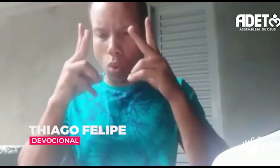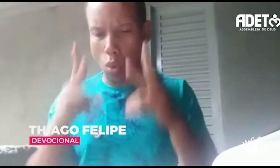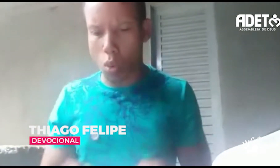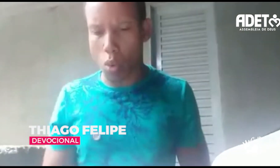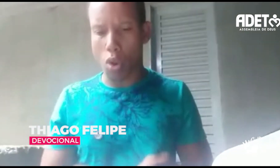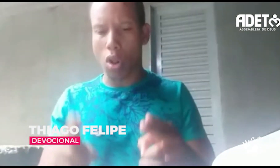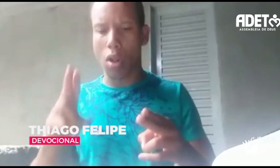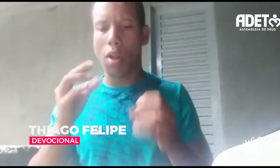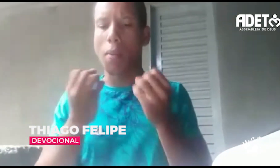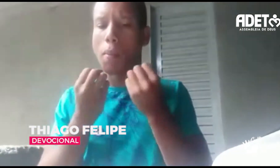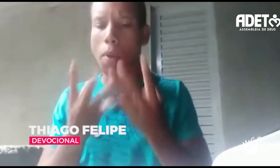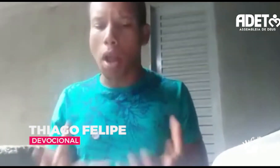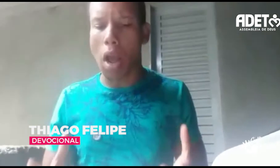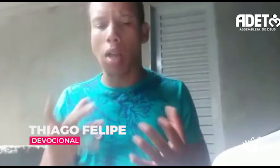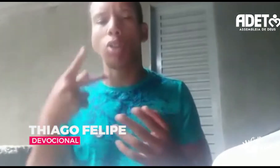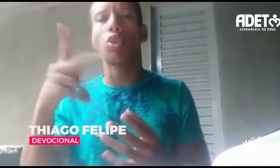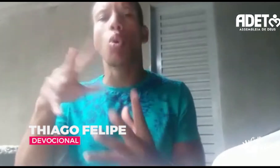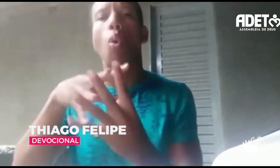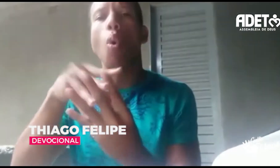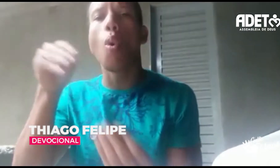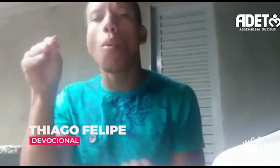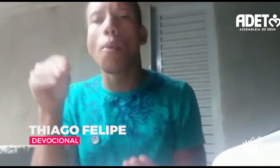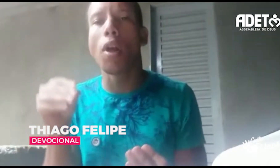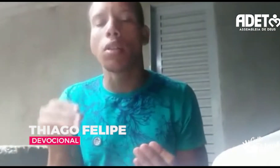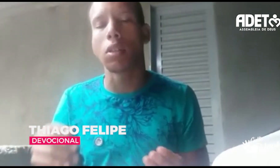bem a sua alma, amém?